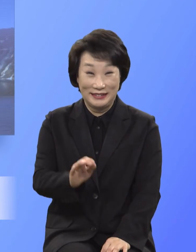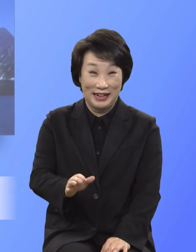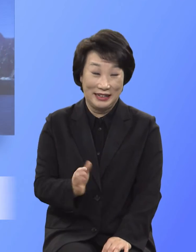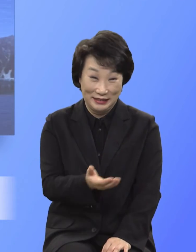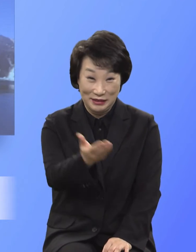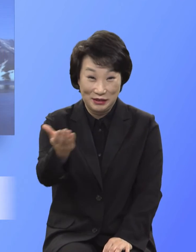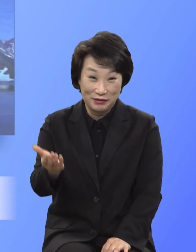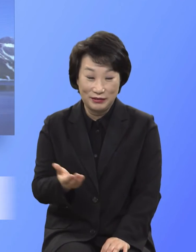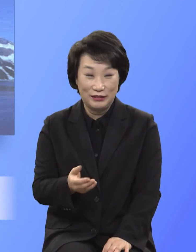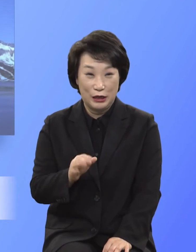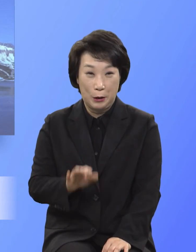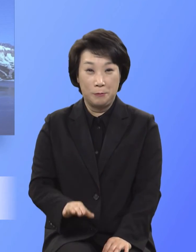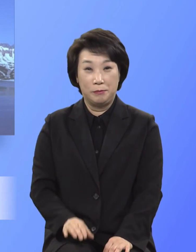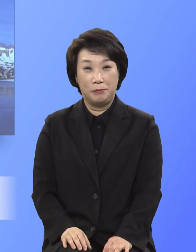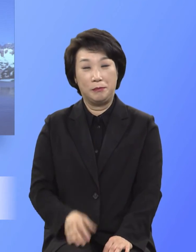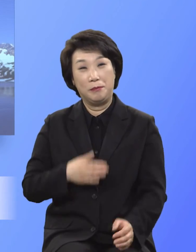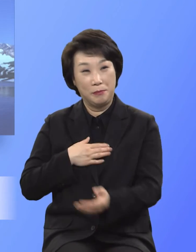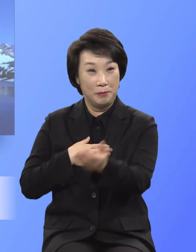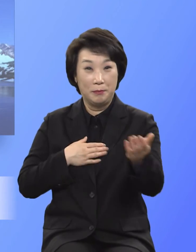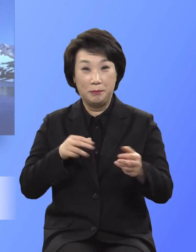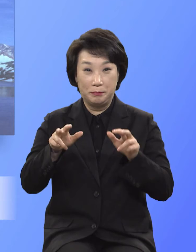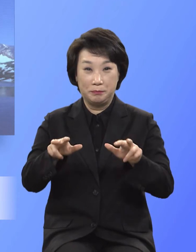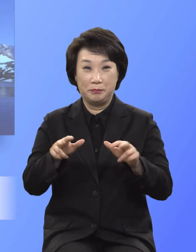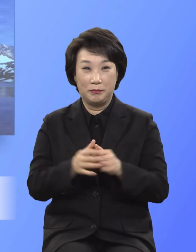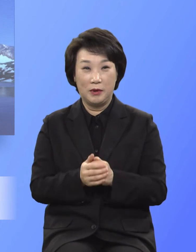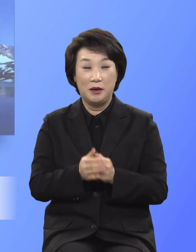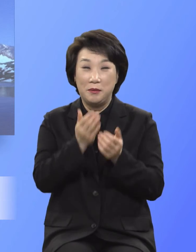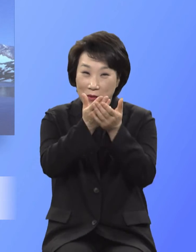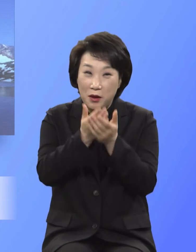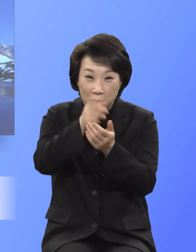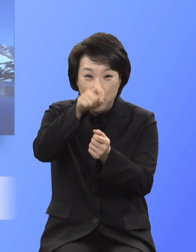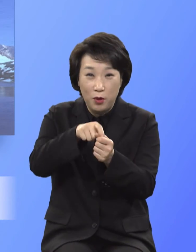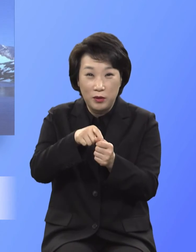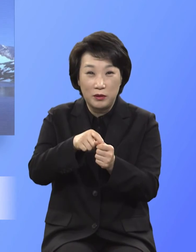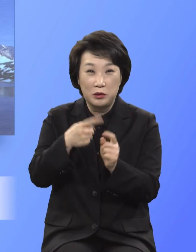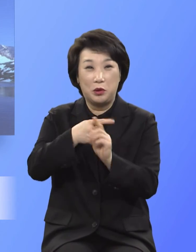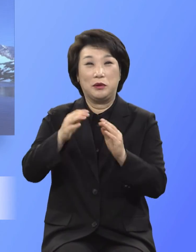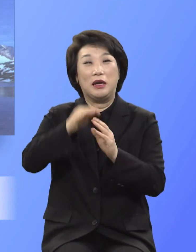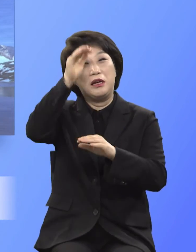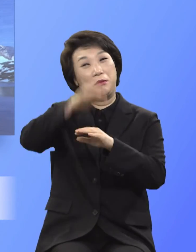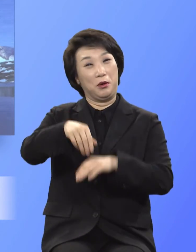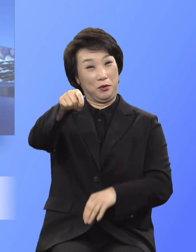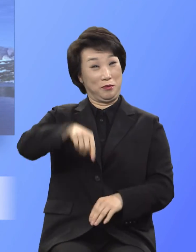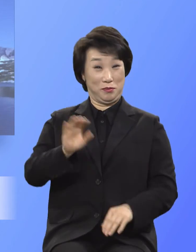여러분, 나와 여러분은 지금 빌어먹으려고 여기 온 게 아닙니다.